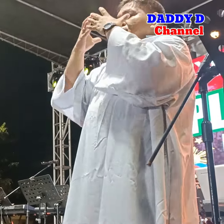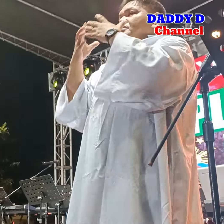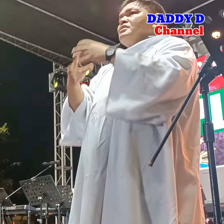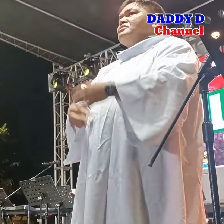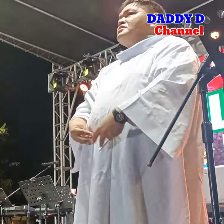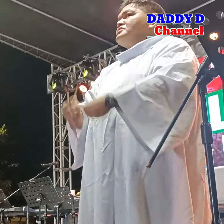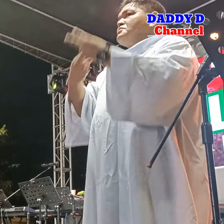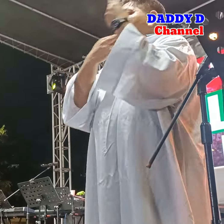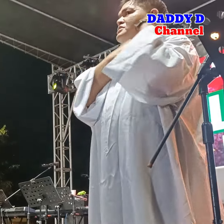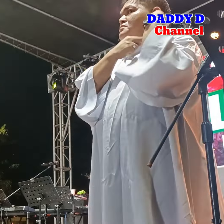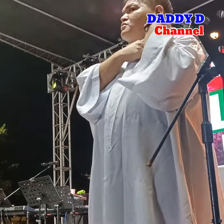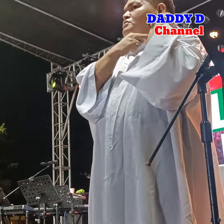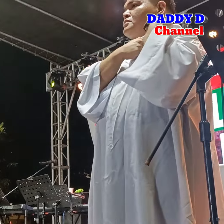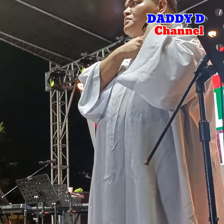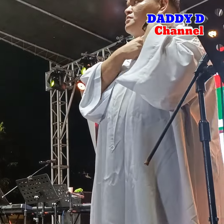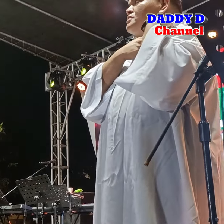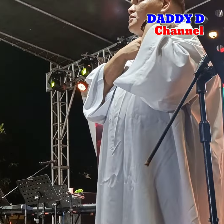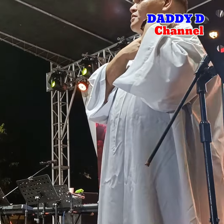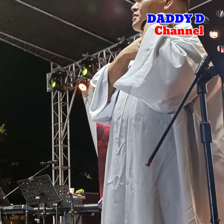ito.